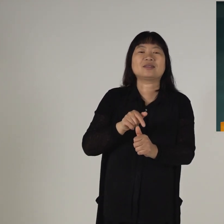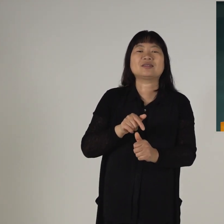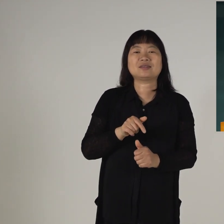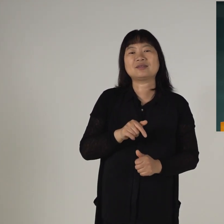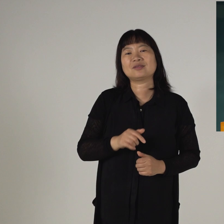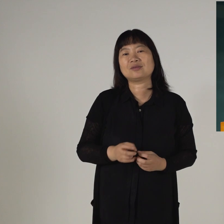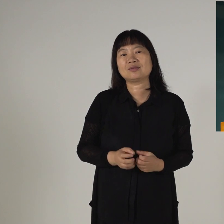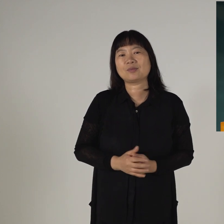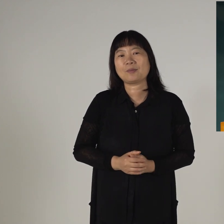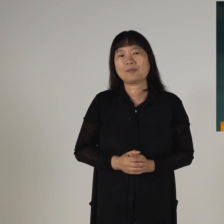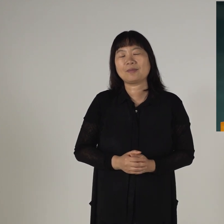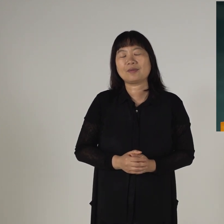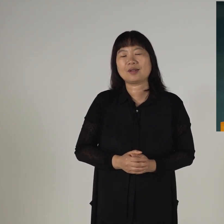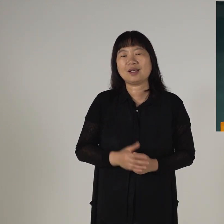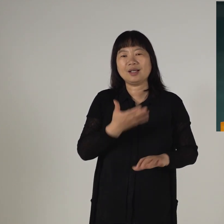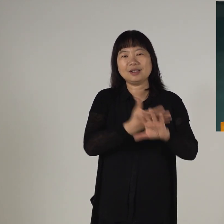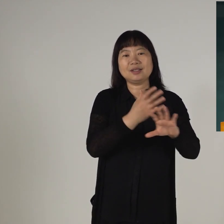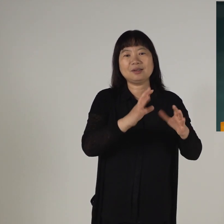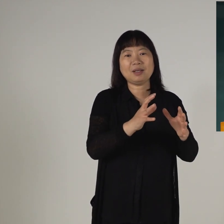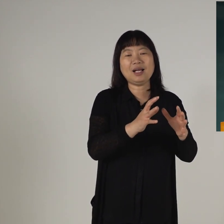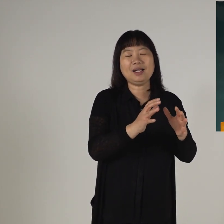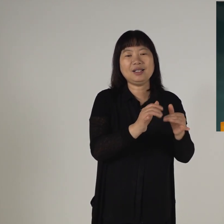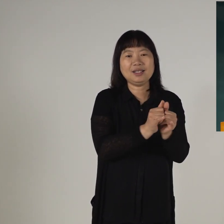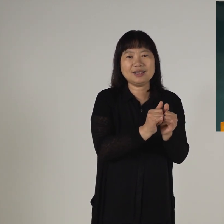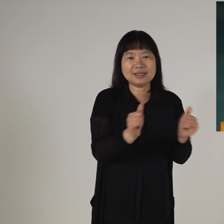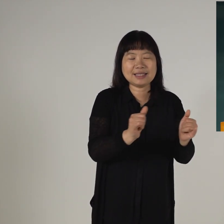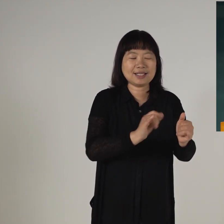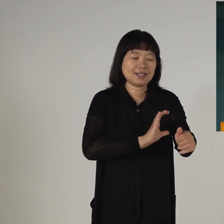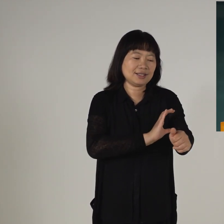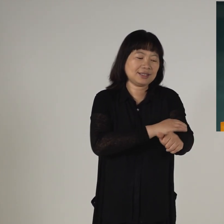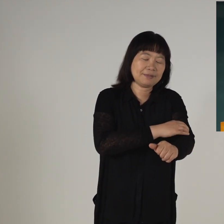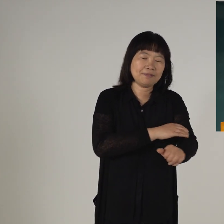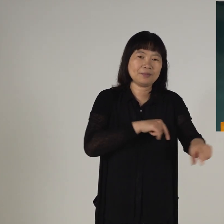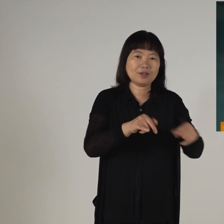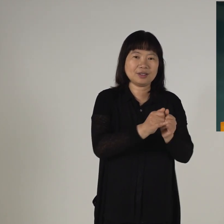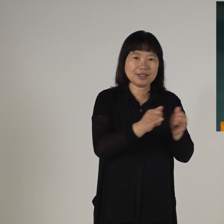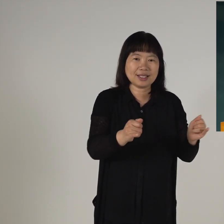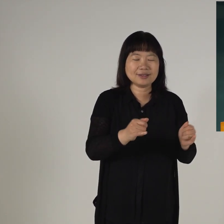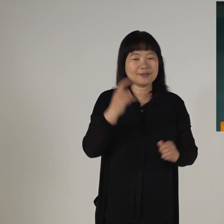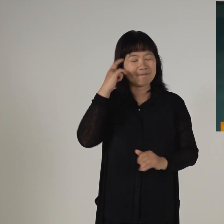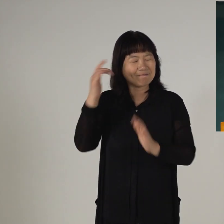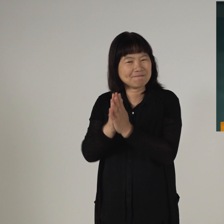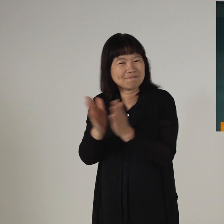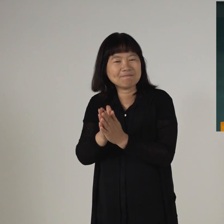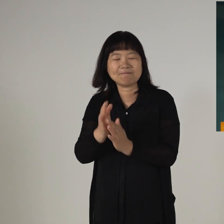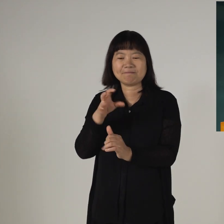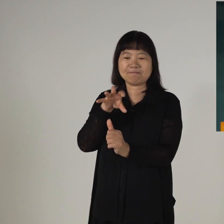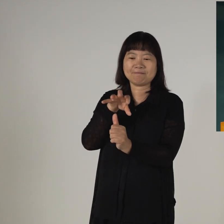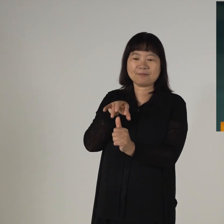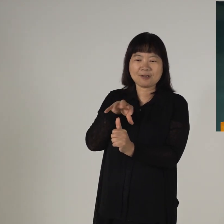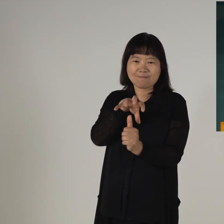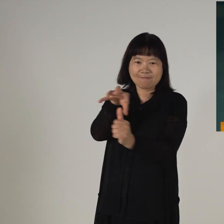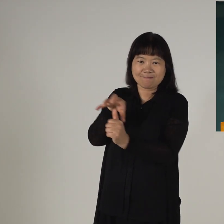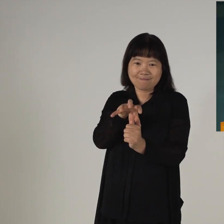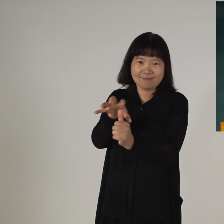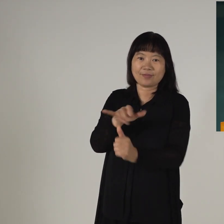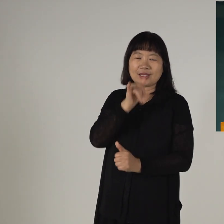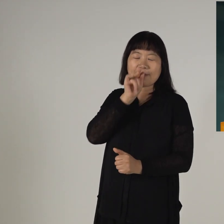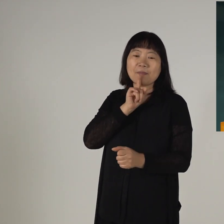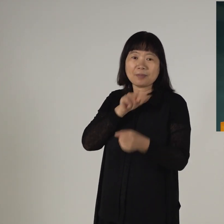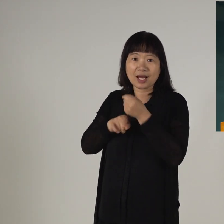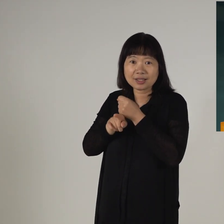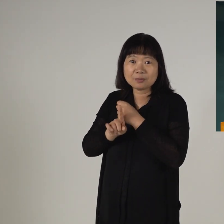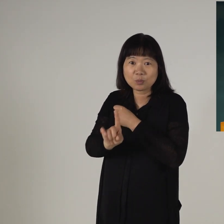이렇게 되어 있죠. 이방인의 집권자들이 그들을 임의로 주관하고, 임의로 주관한다는